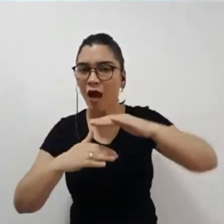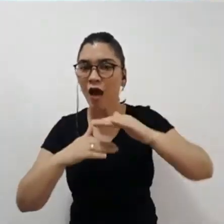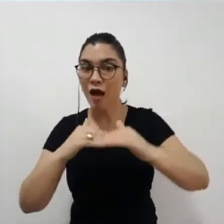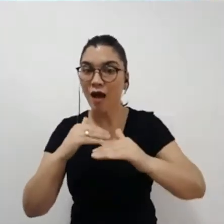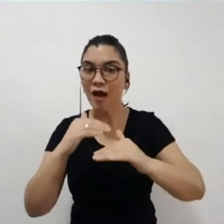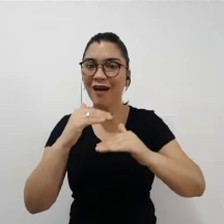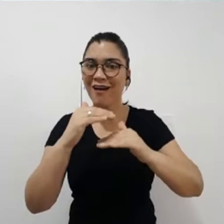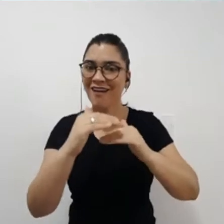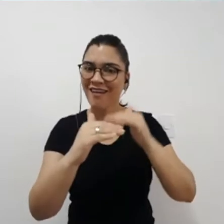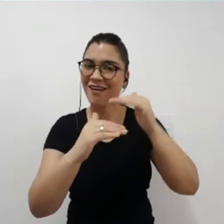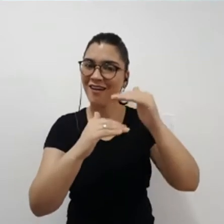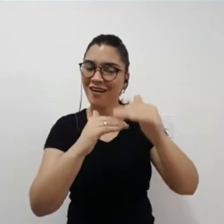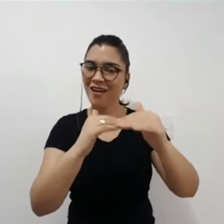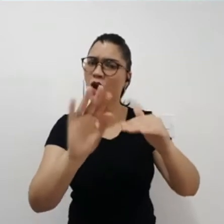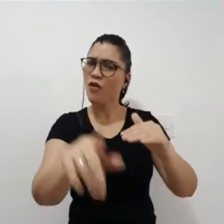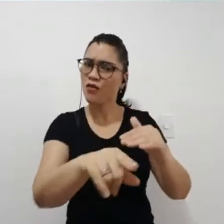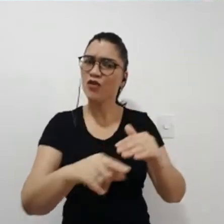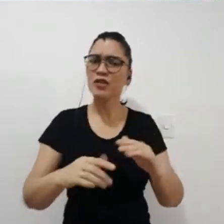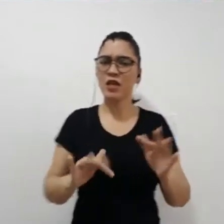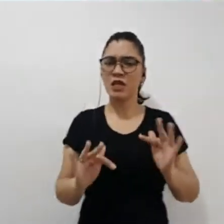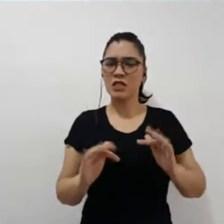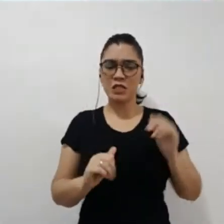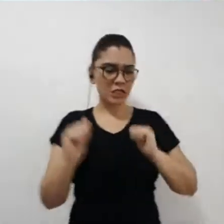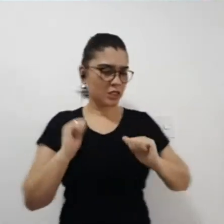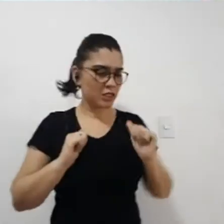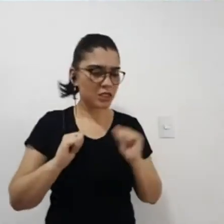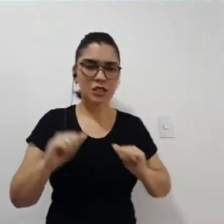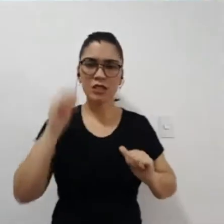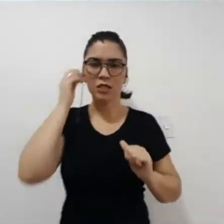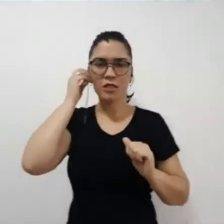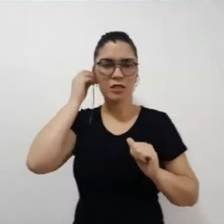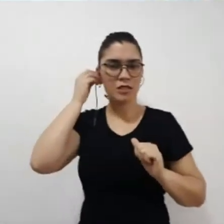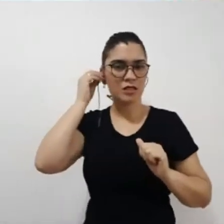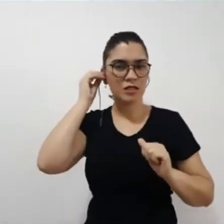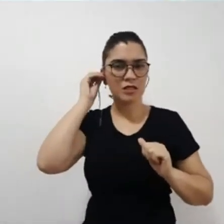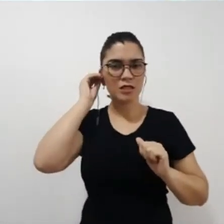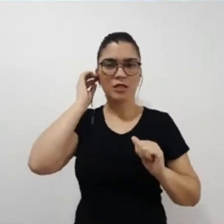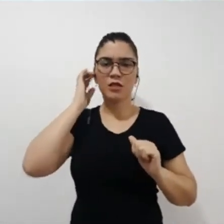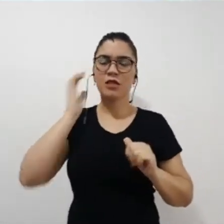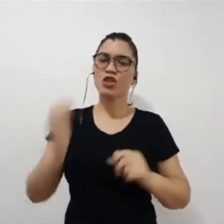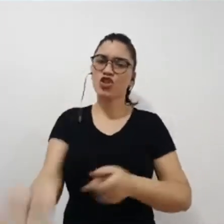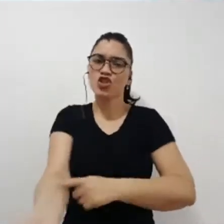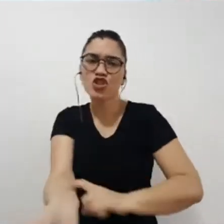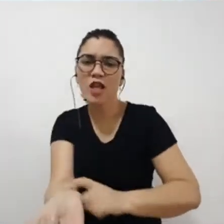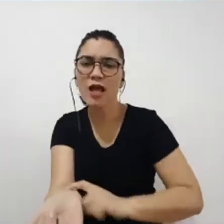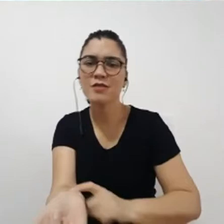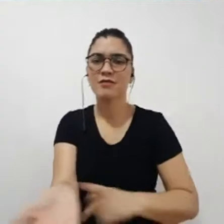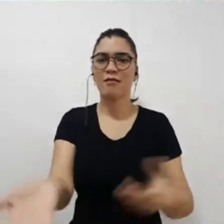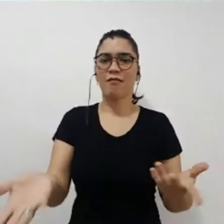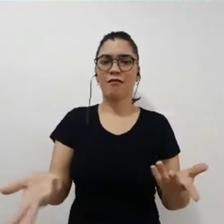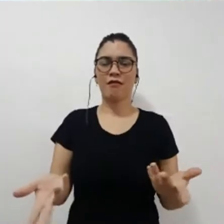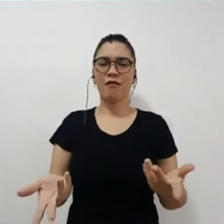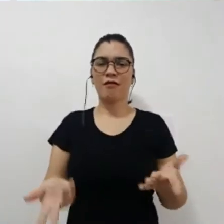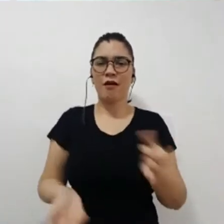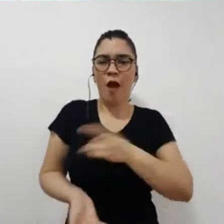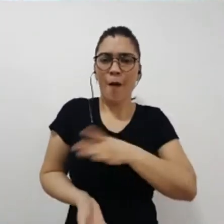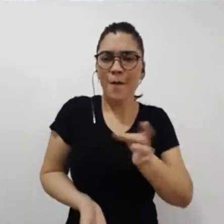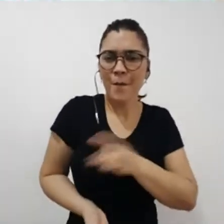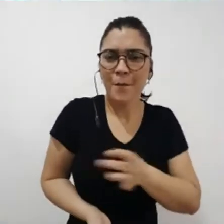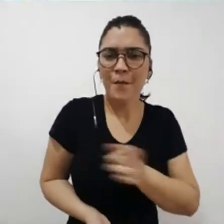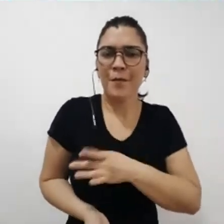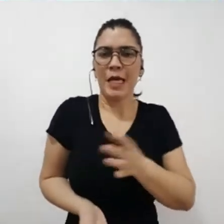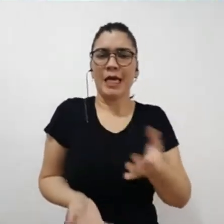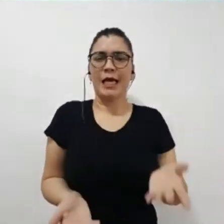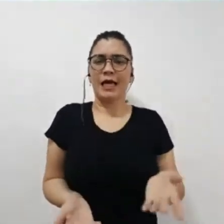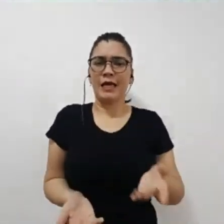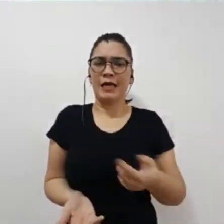as circunstâncias que estão gerando estresse em você, as circunstâncias que estão gerando medo em você, não